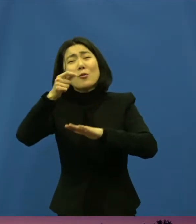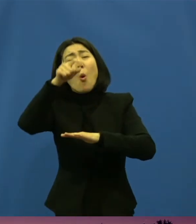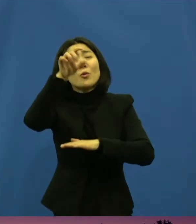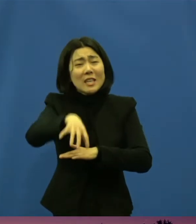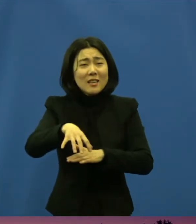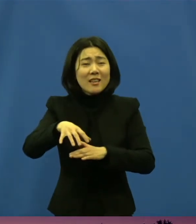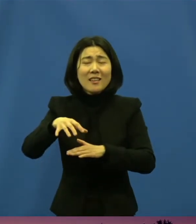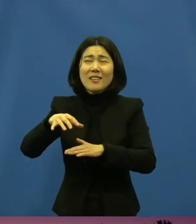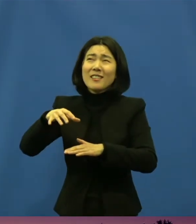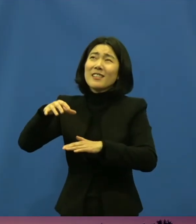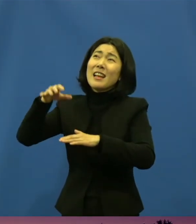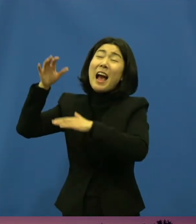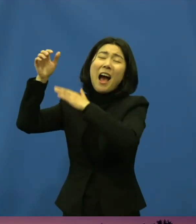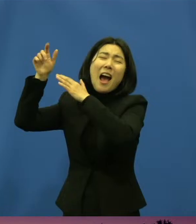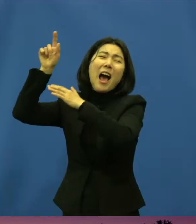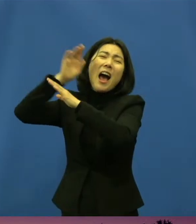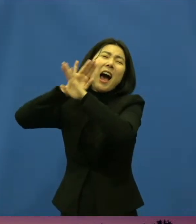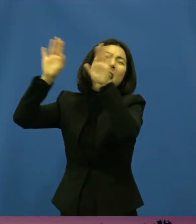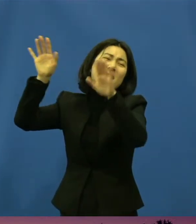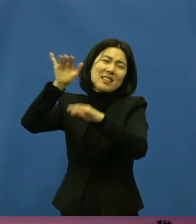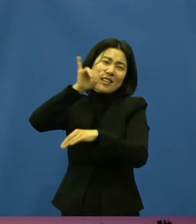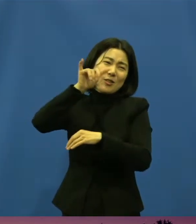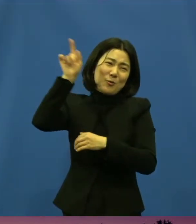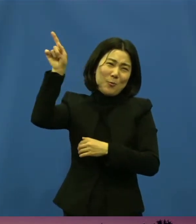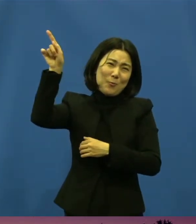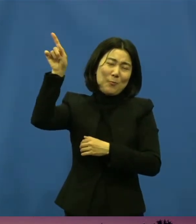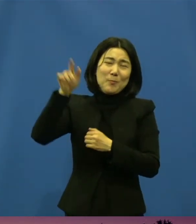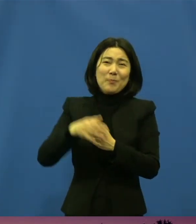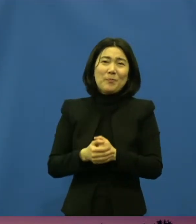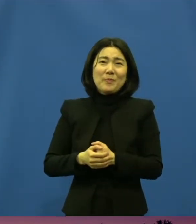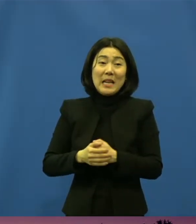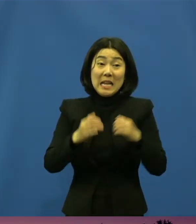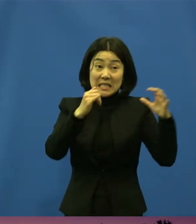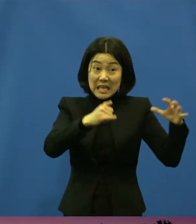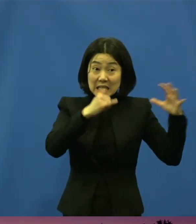세상은 우리를 속이는 것이고 우리를 망하게 하는 것이고